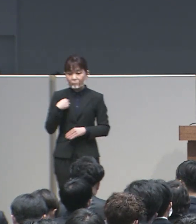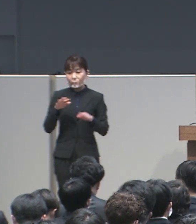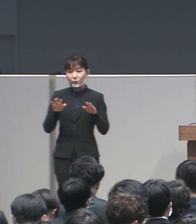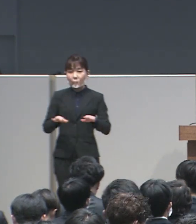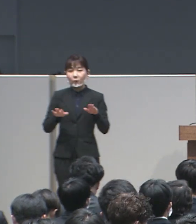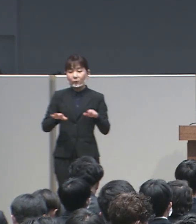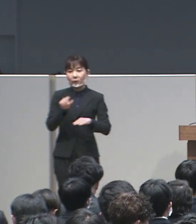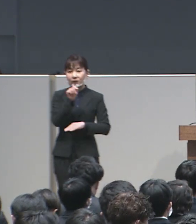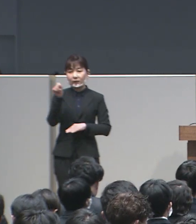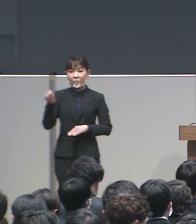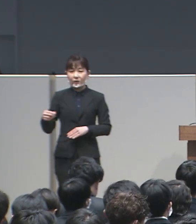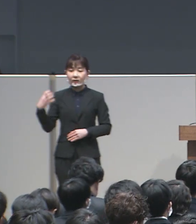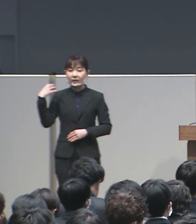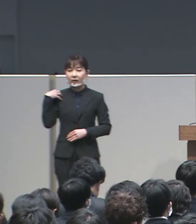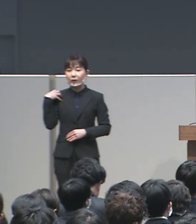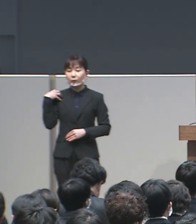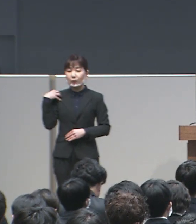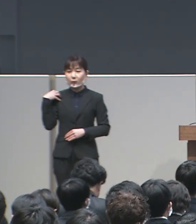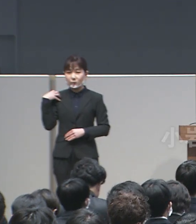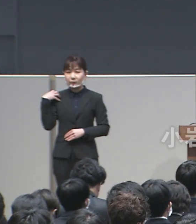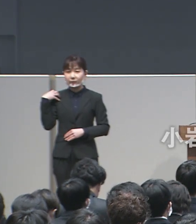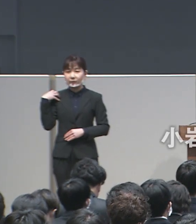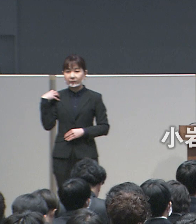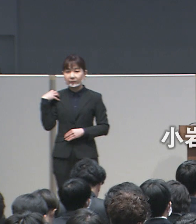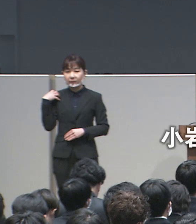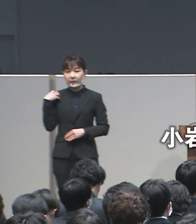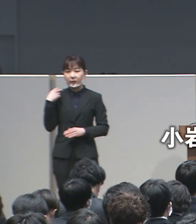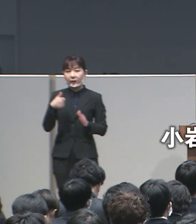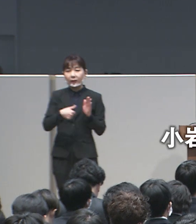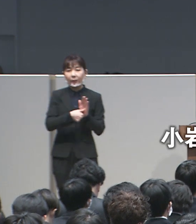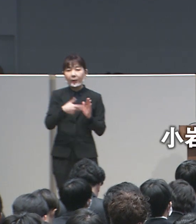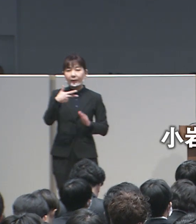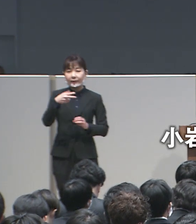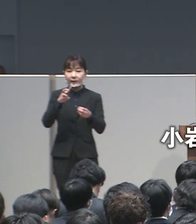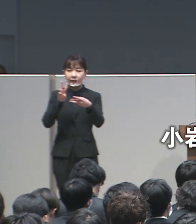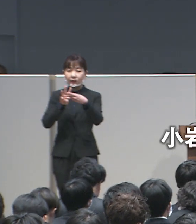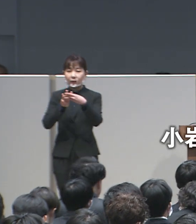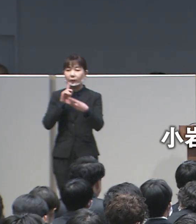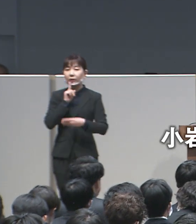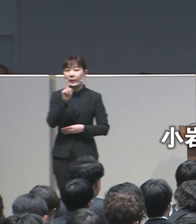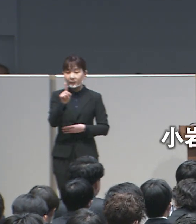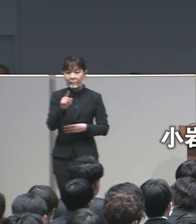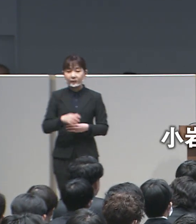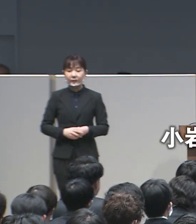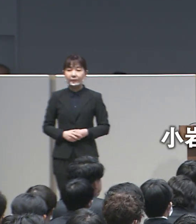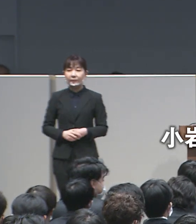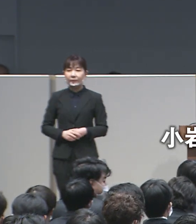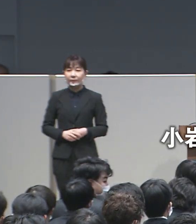の司会進行を務めさせていただきますシダーかりんと申します